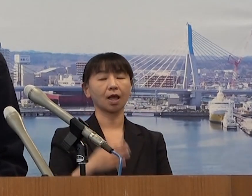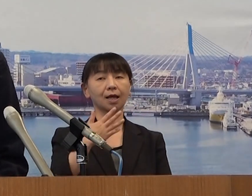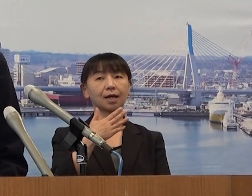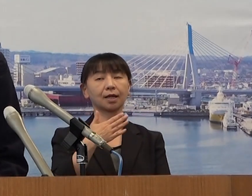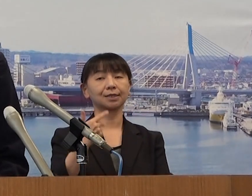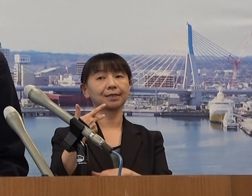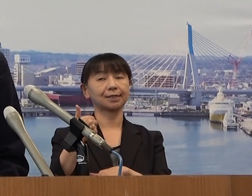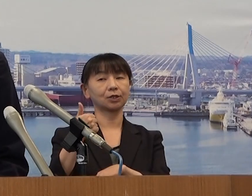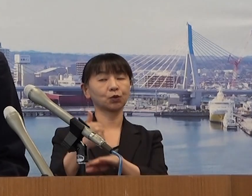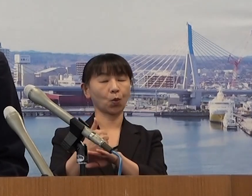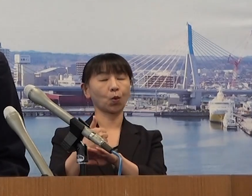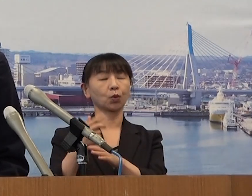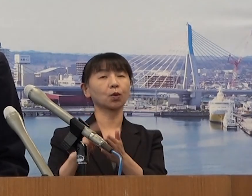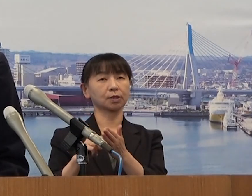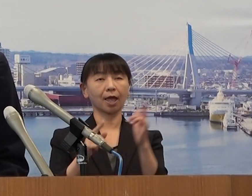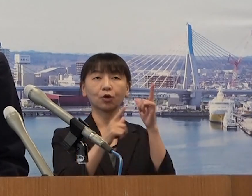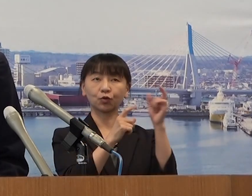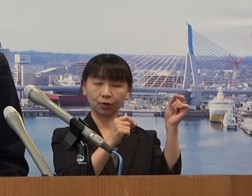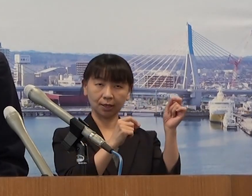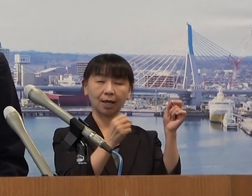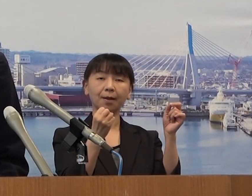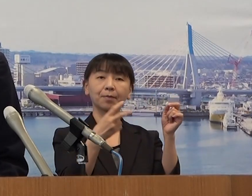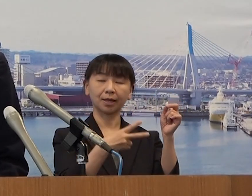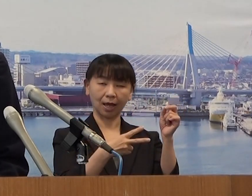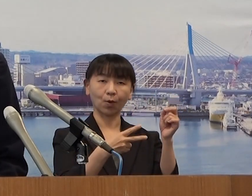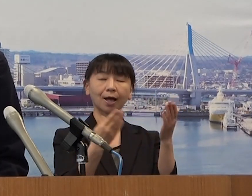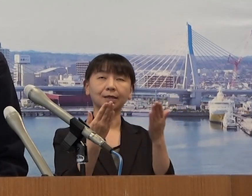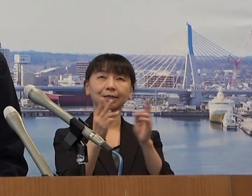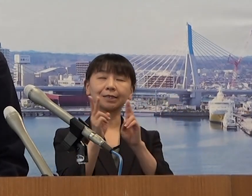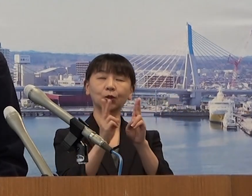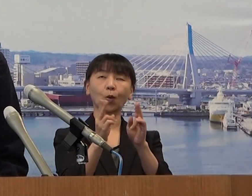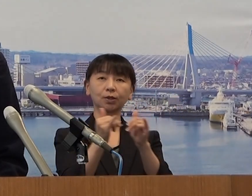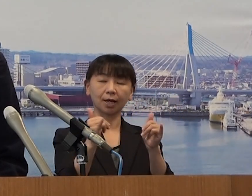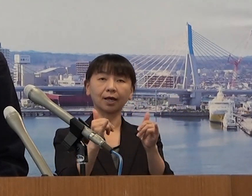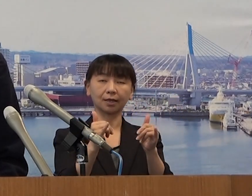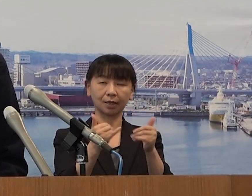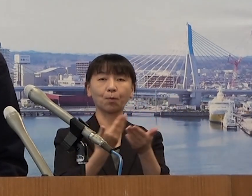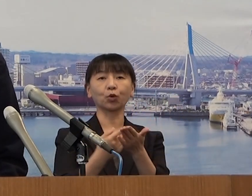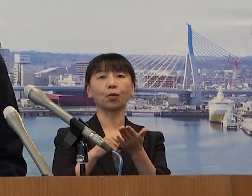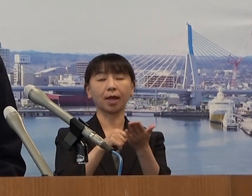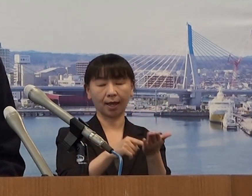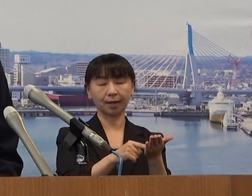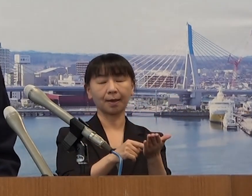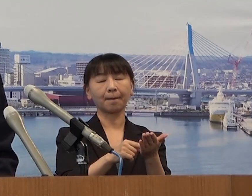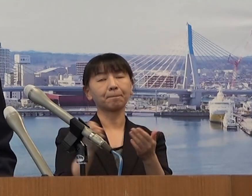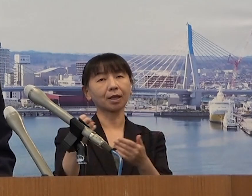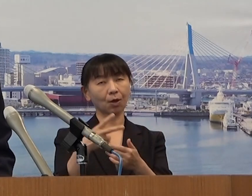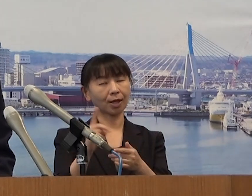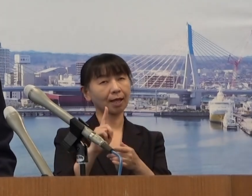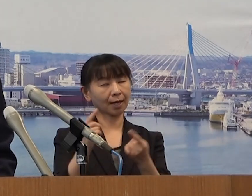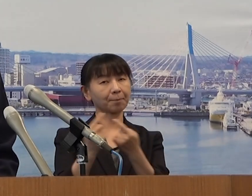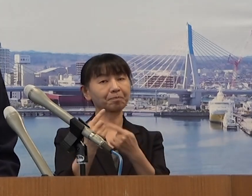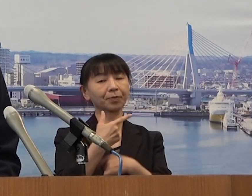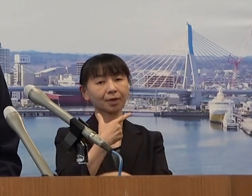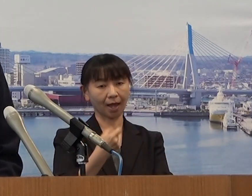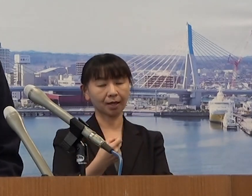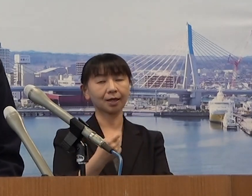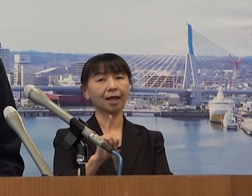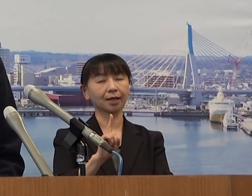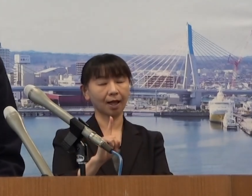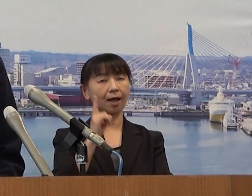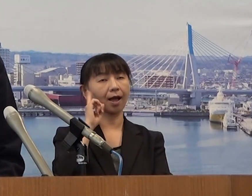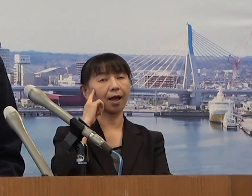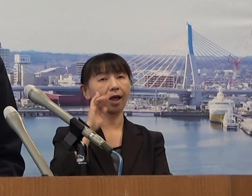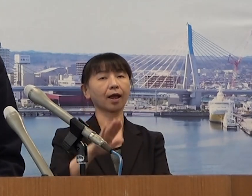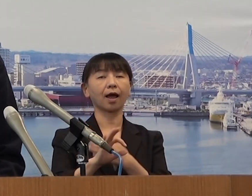として、まあ、国ですとかあるいは事業者に求めたいこと、あるいはその風評対策として何か取り組みたいお考えなどありましたらお聞